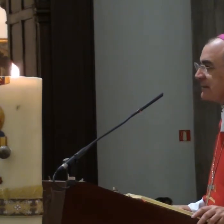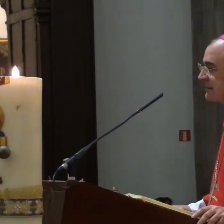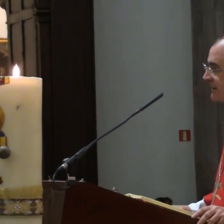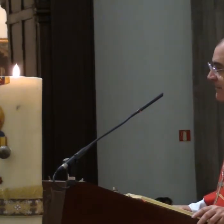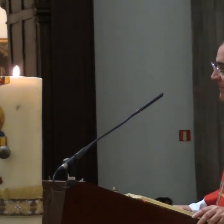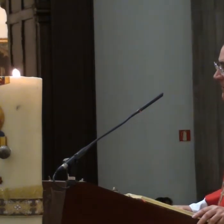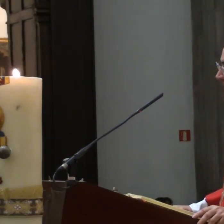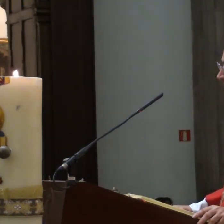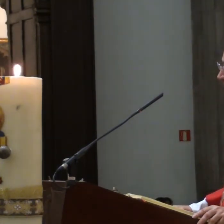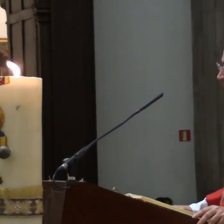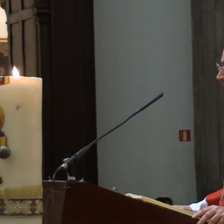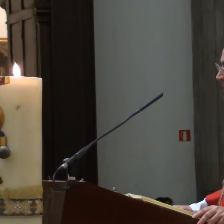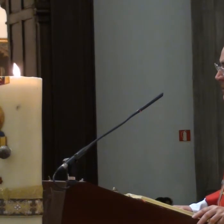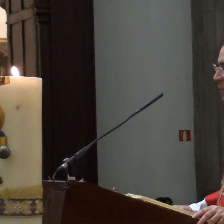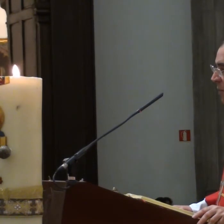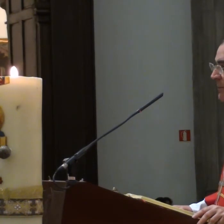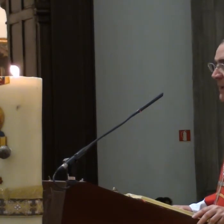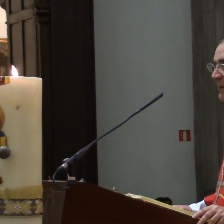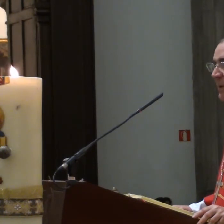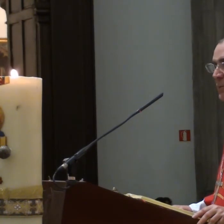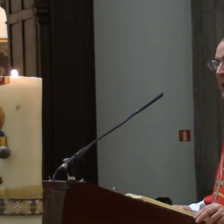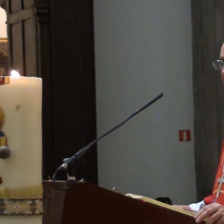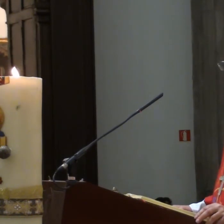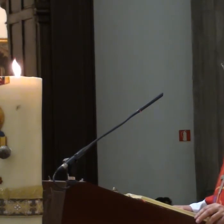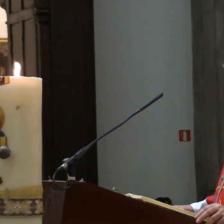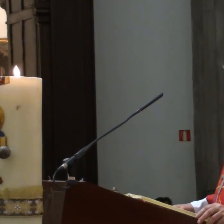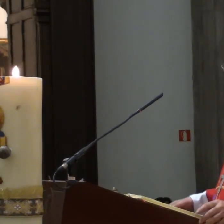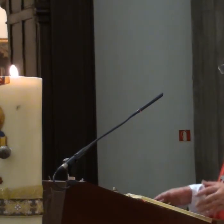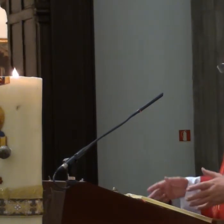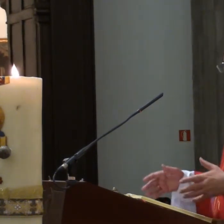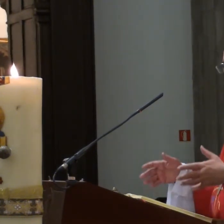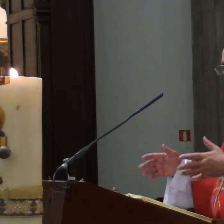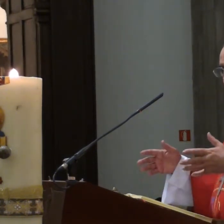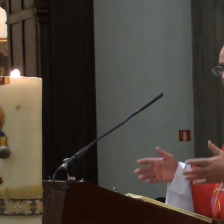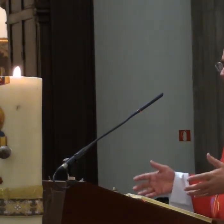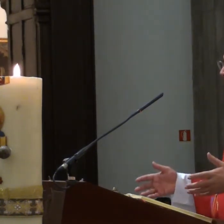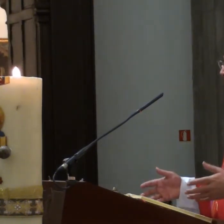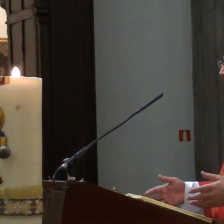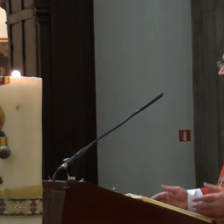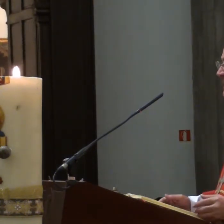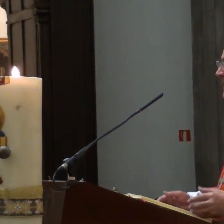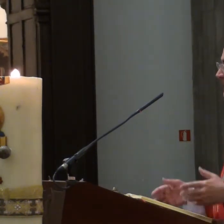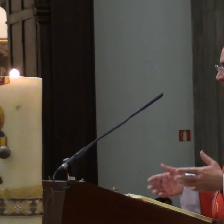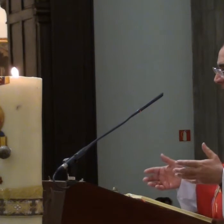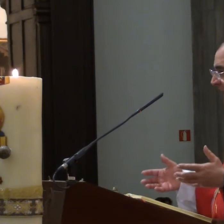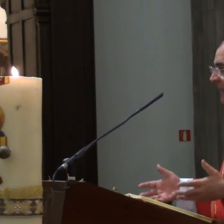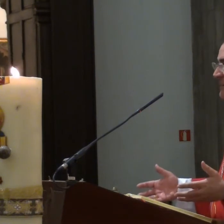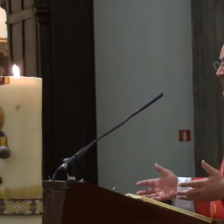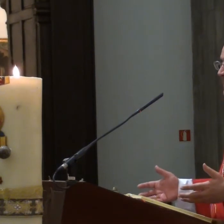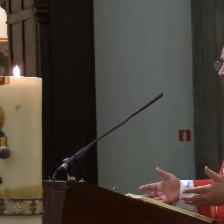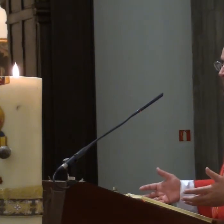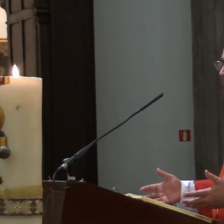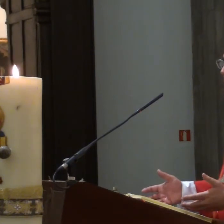cosas un hombre y una mujer están hechos para casarse para